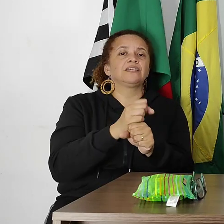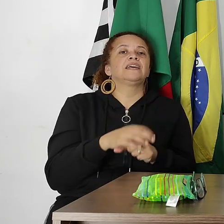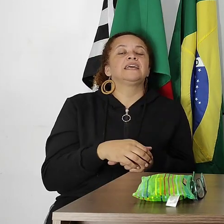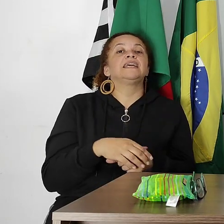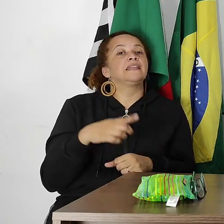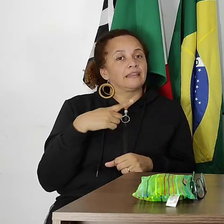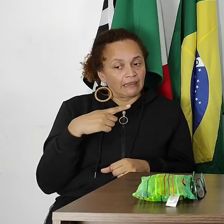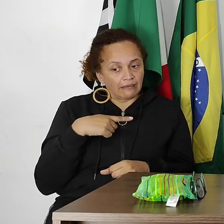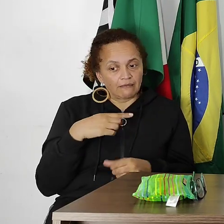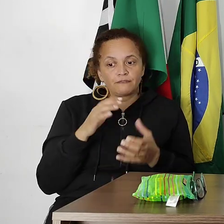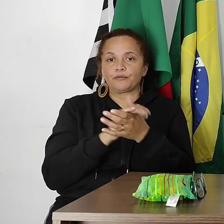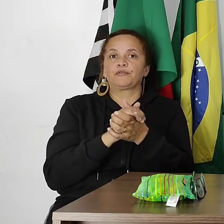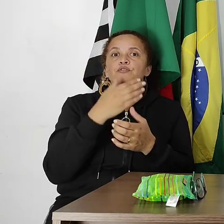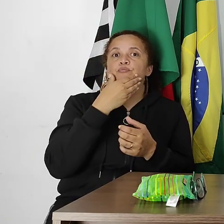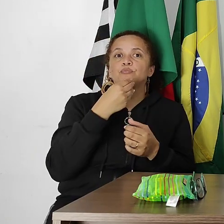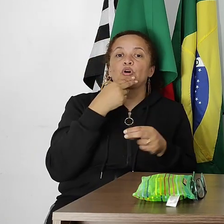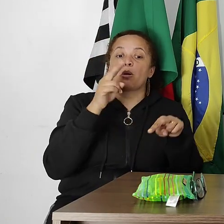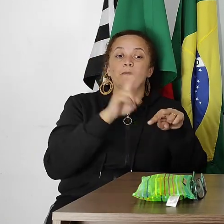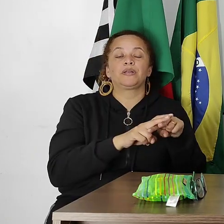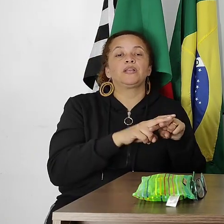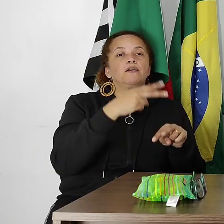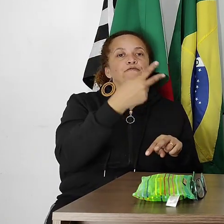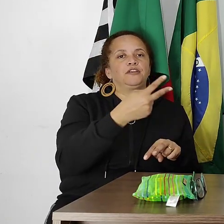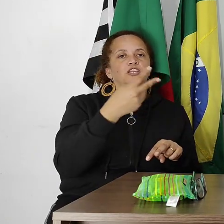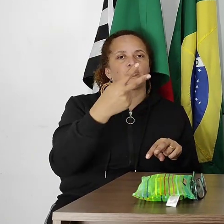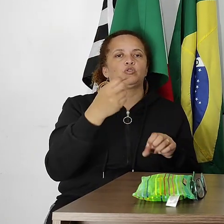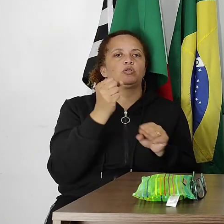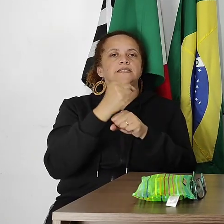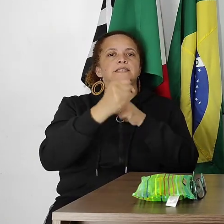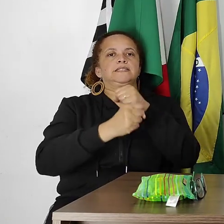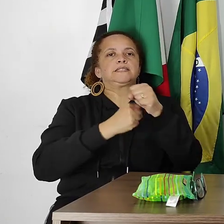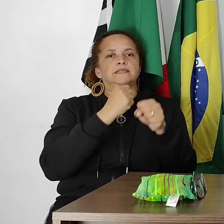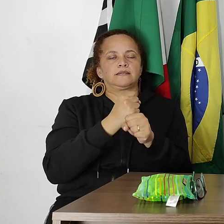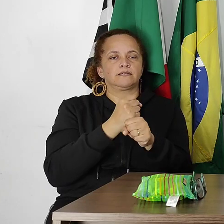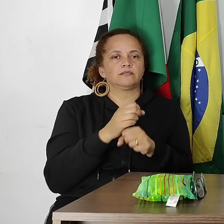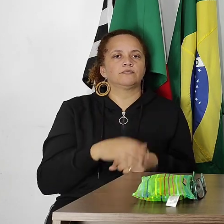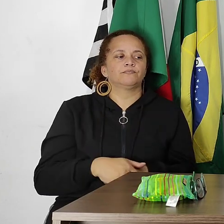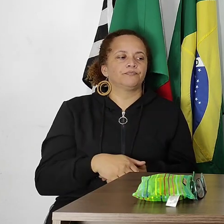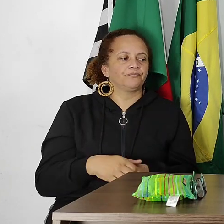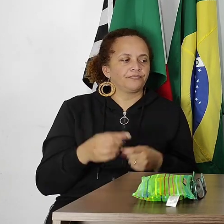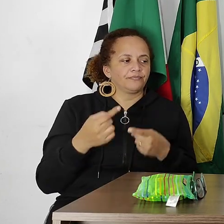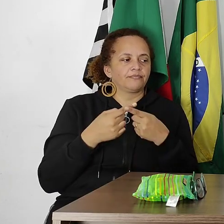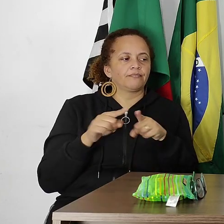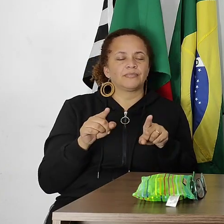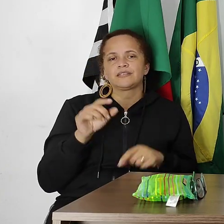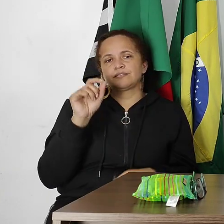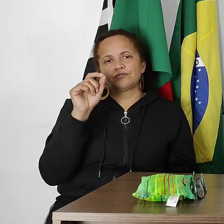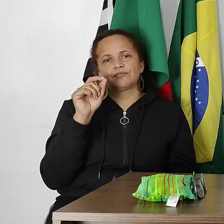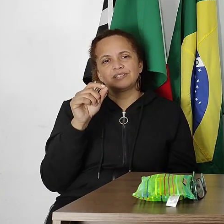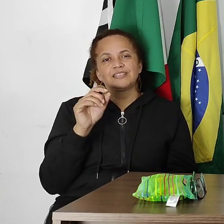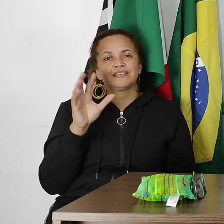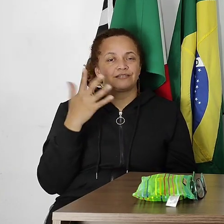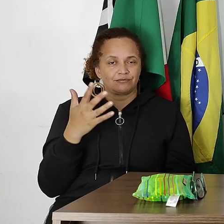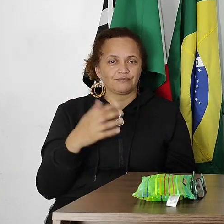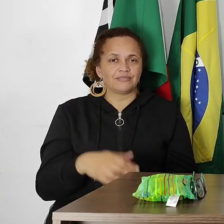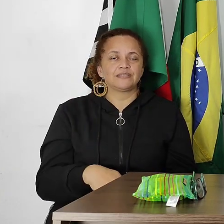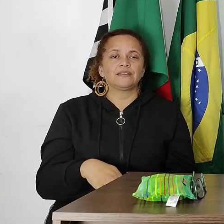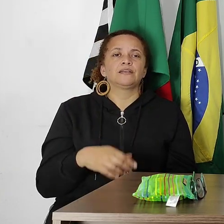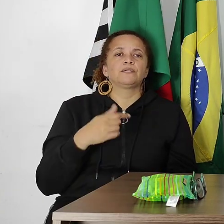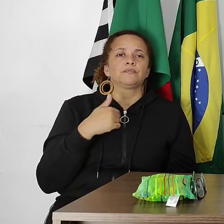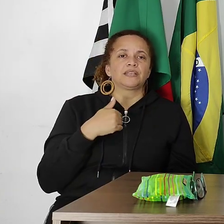mesmo, né, que Satanás queria fazer isso nas nossas vidas, né? Mas o fundo do poço que eu tenho para contar, para eu chegar até